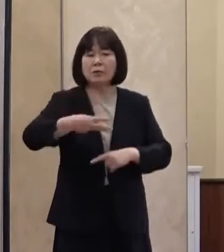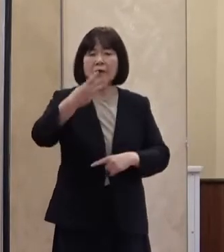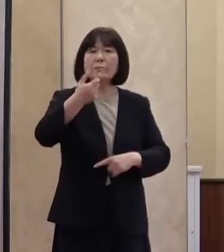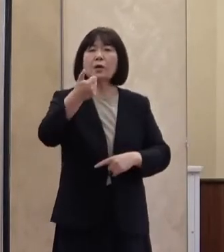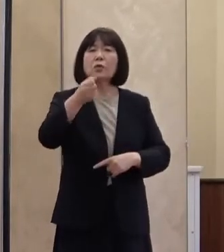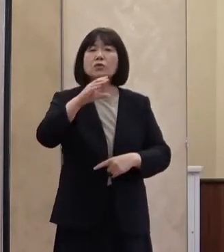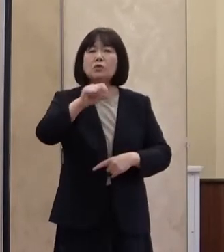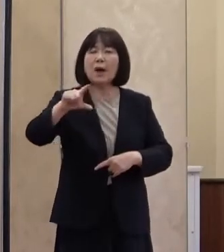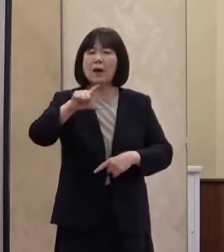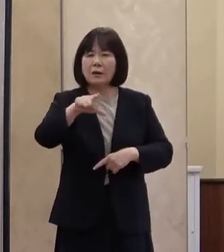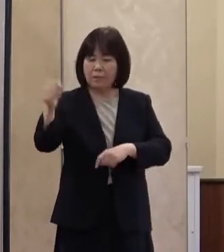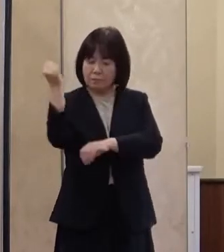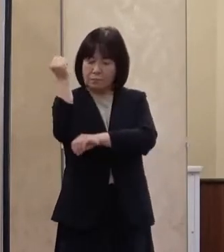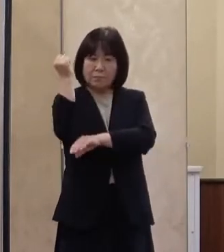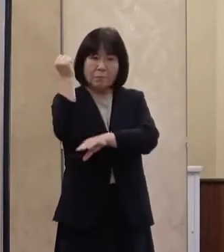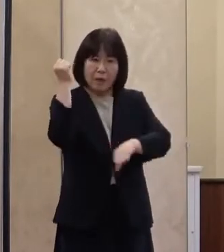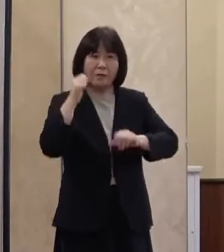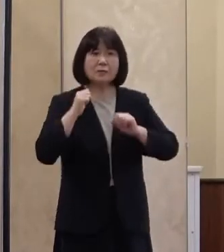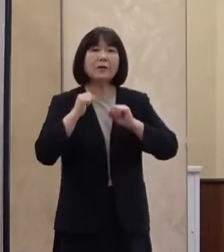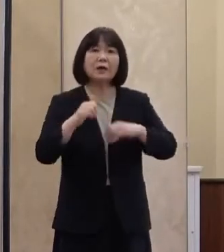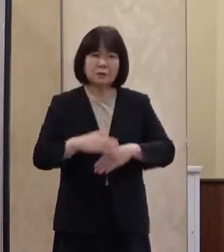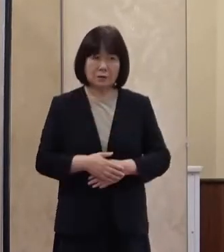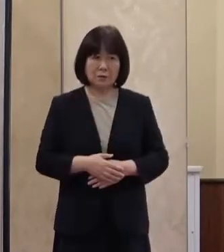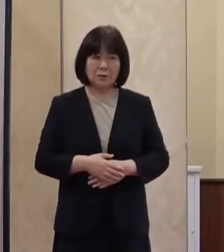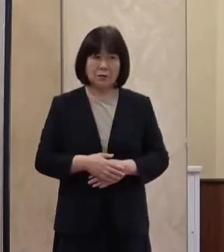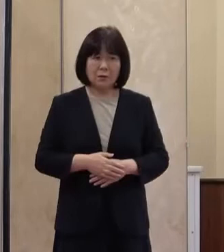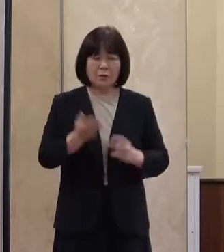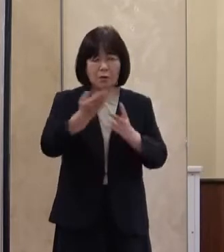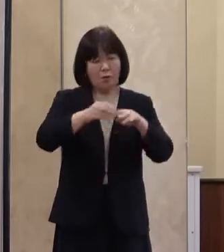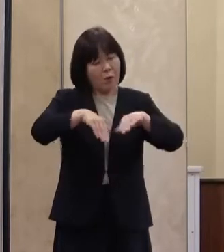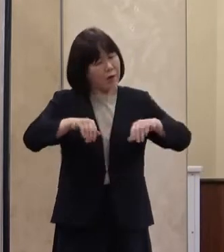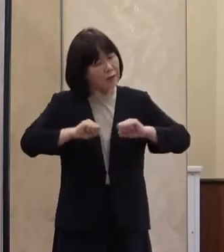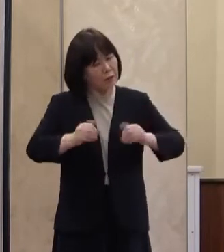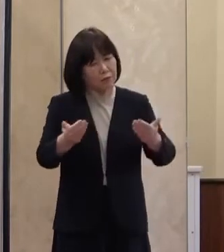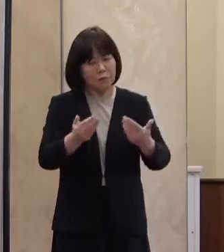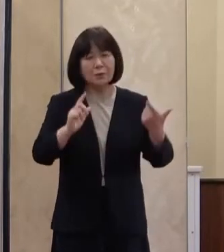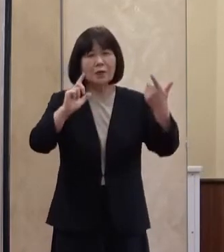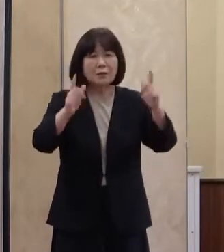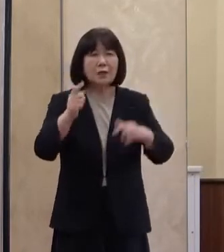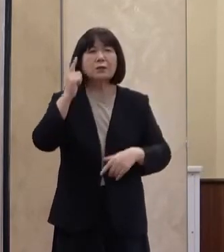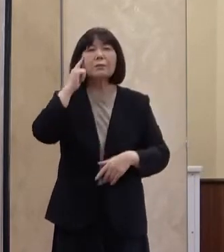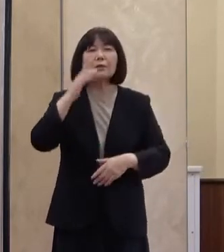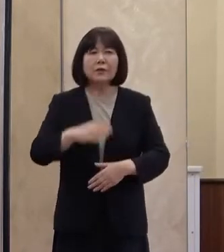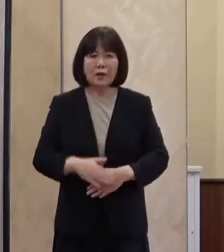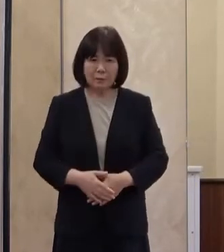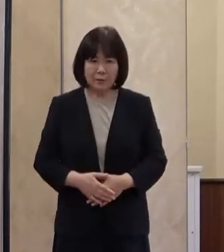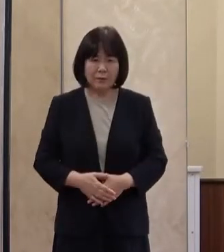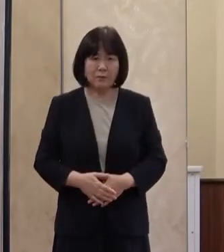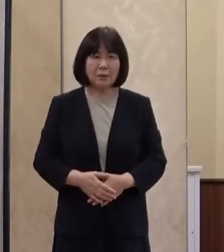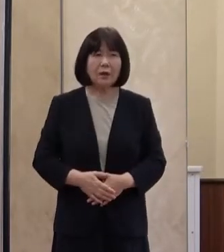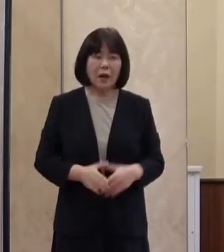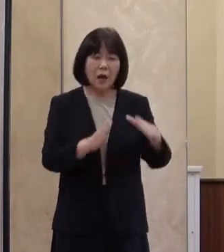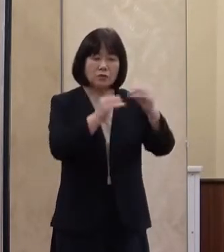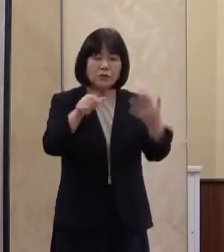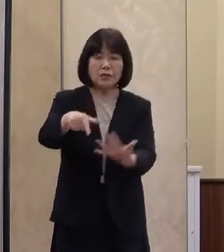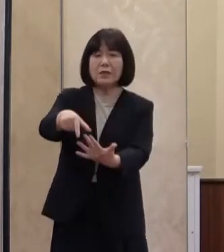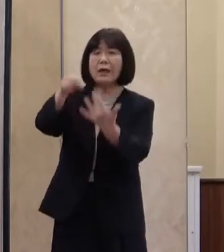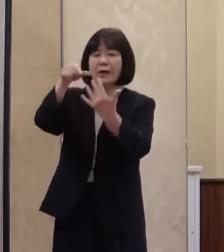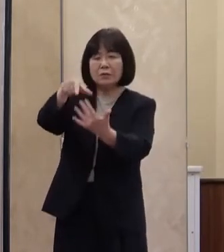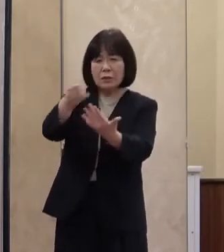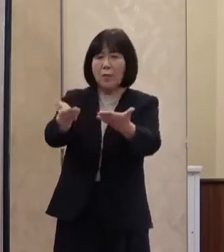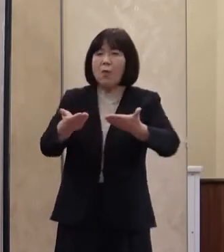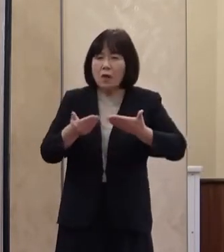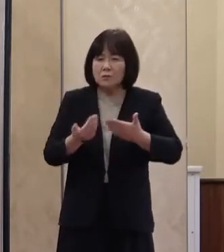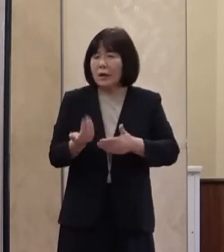円というのをベースにいろいろ作っていたりしますので、ちょっとバラバラにやる事業ではないというふうに思っています。なので採択されるというのが前提